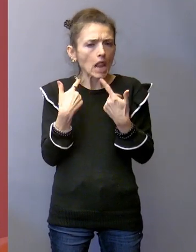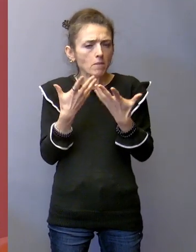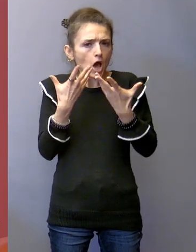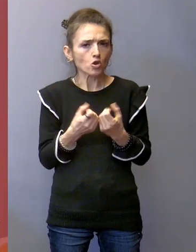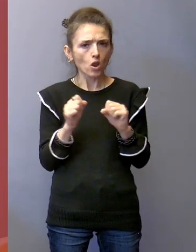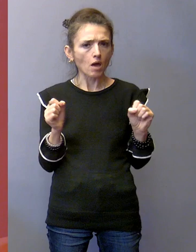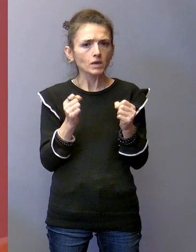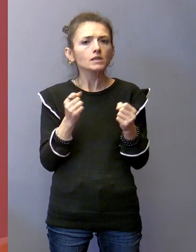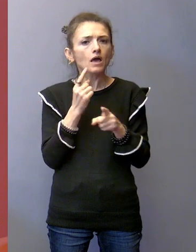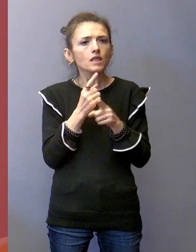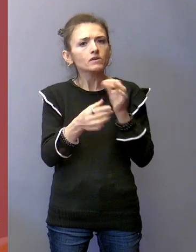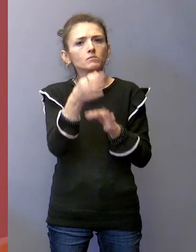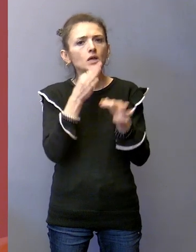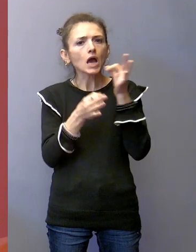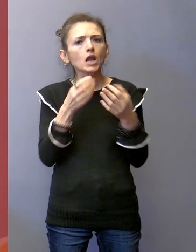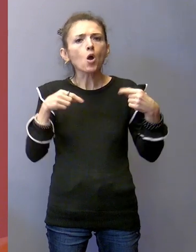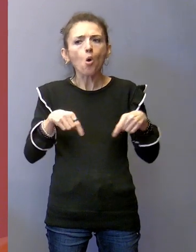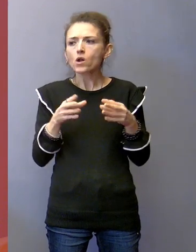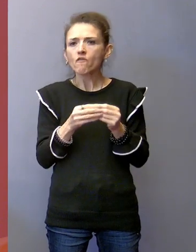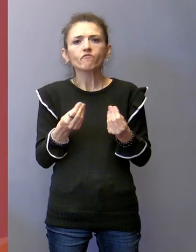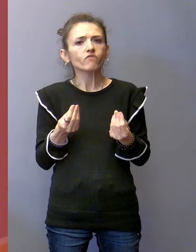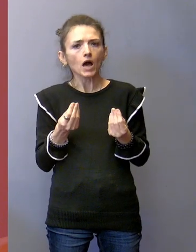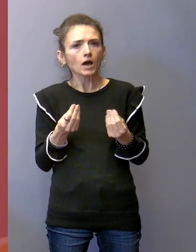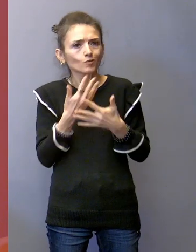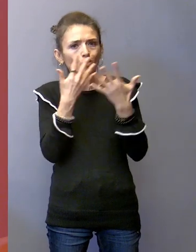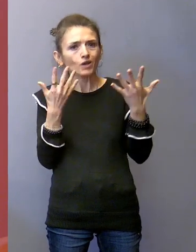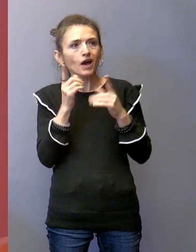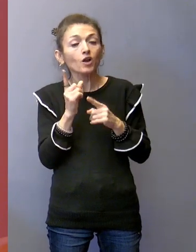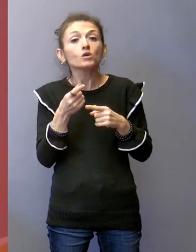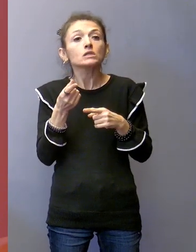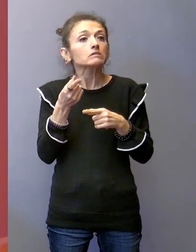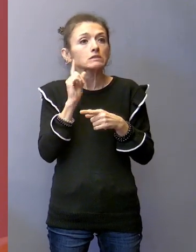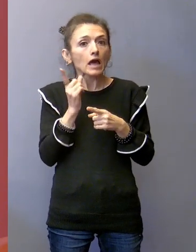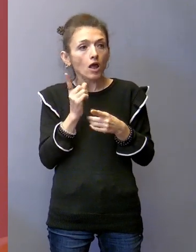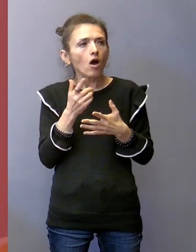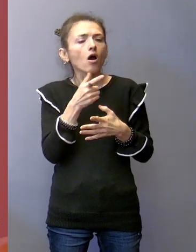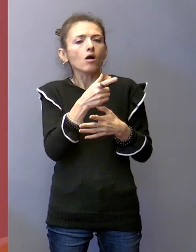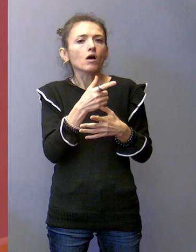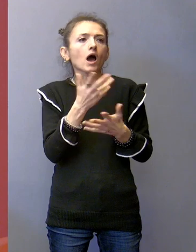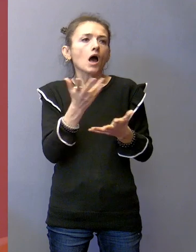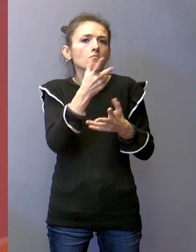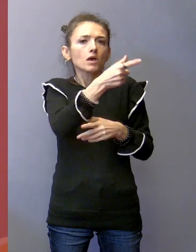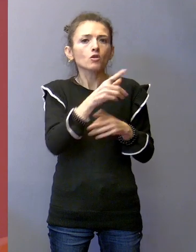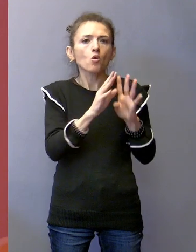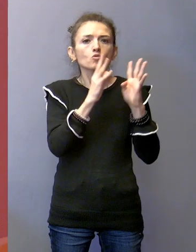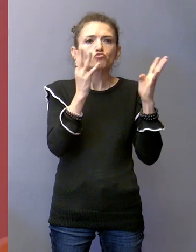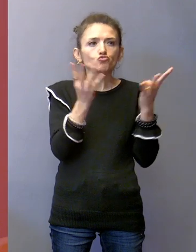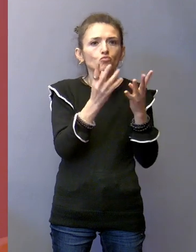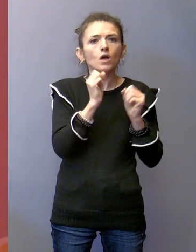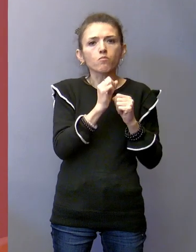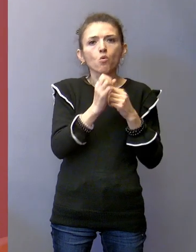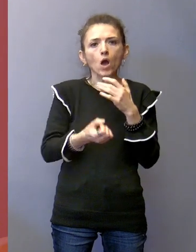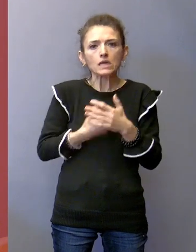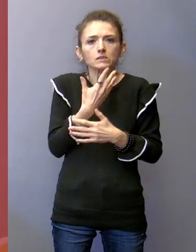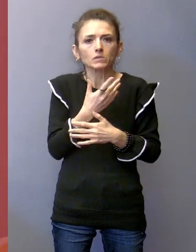che cosa stiamo facendo oppure vorrei che l'aggiunta si esprimesse sui documenti onde poi poterli andare a